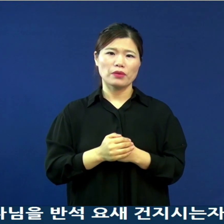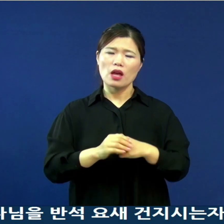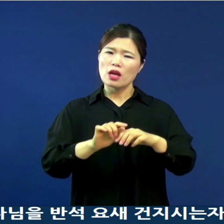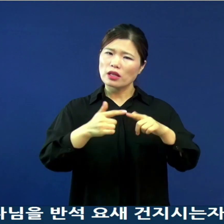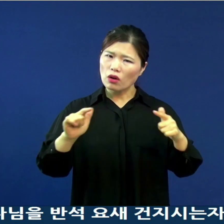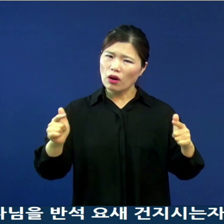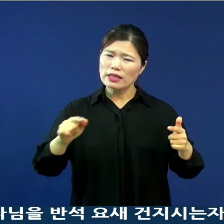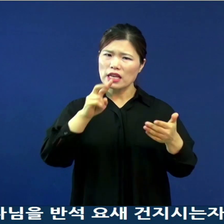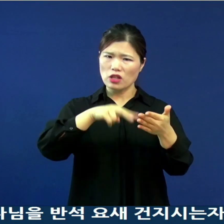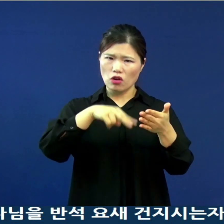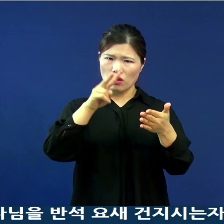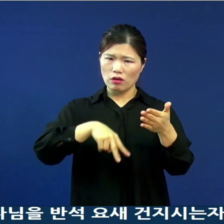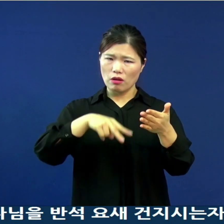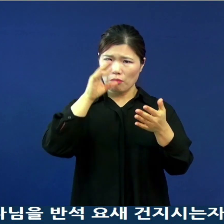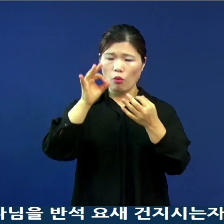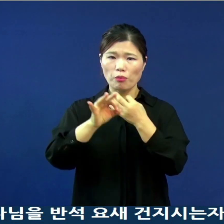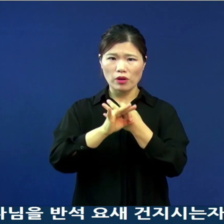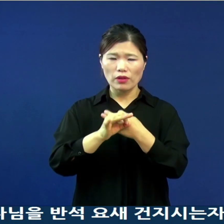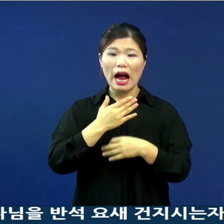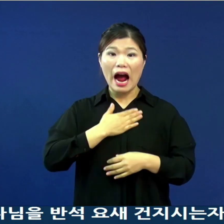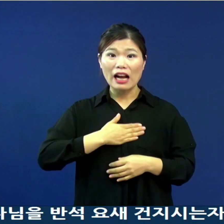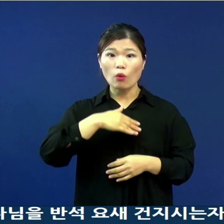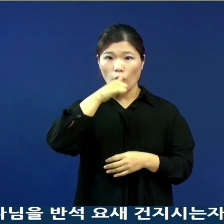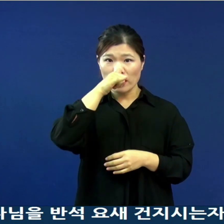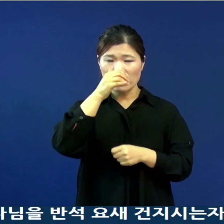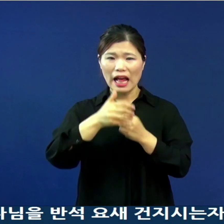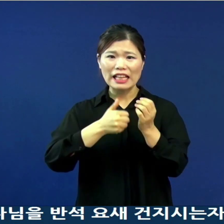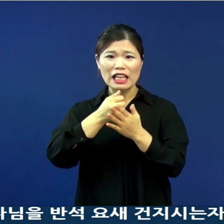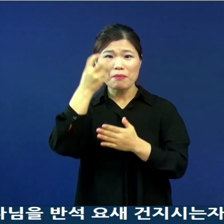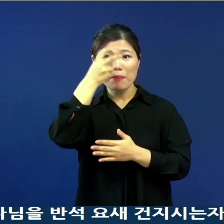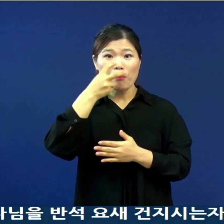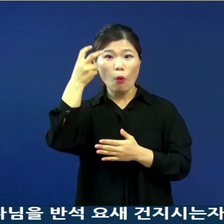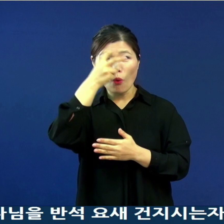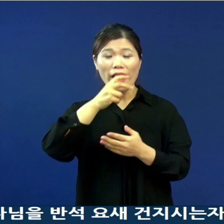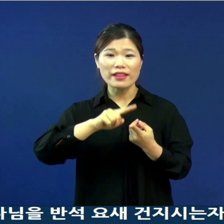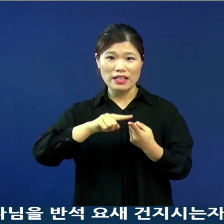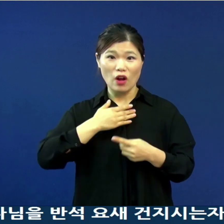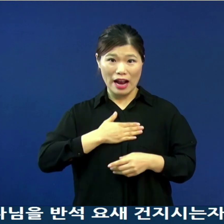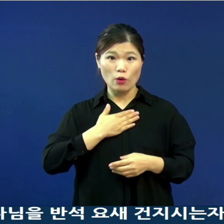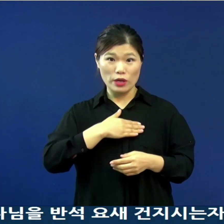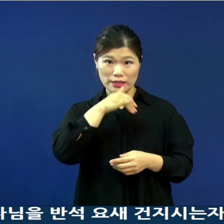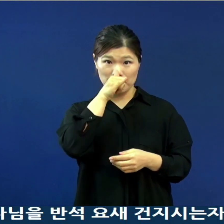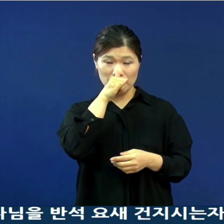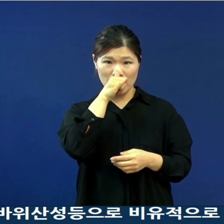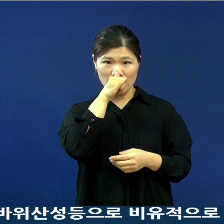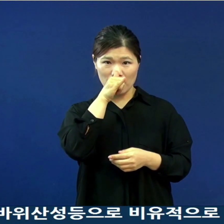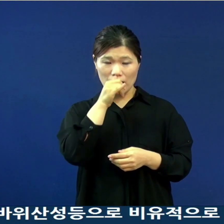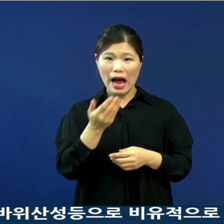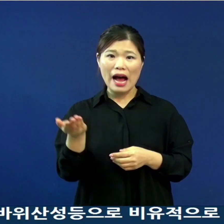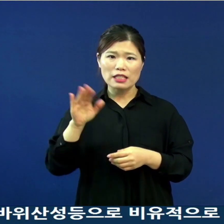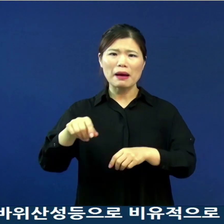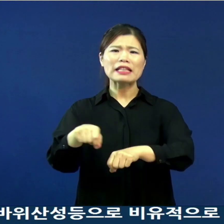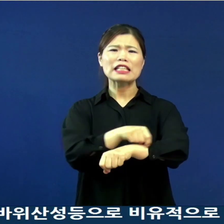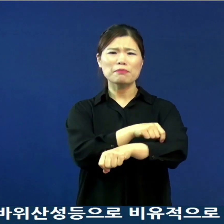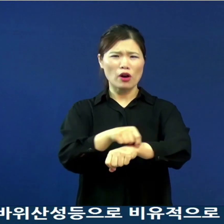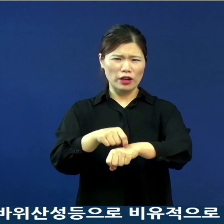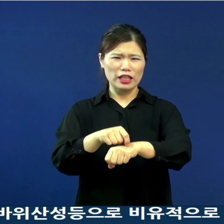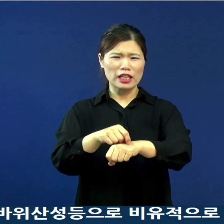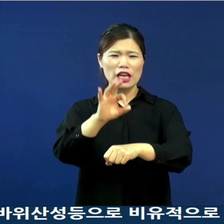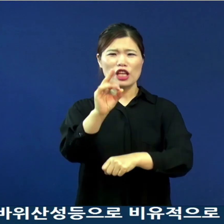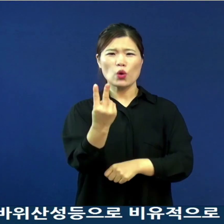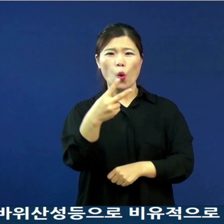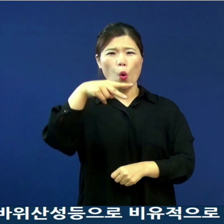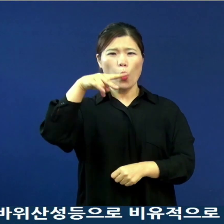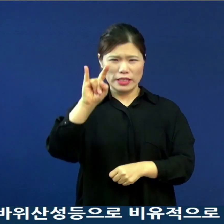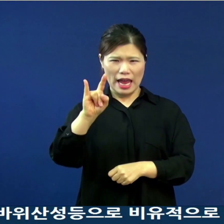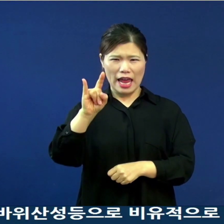읽으면서 알고 있는 익숙한 하나님의 보호를 보여주는 장치인데 특별히 요새, 산성,